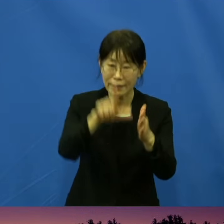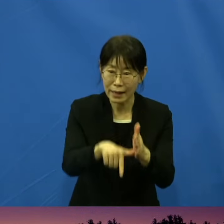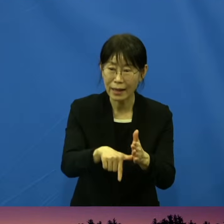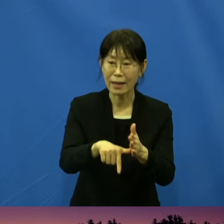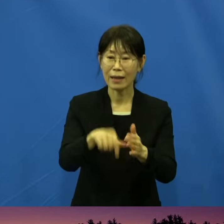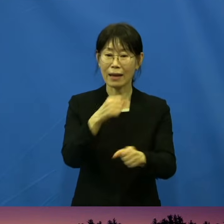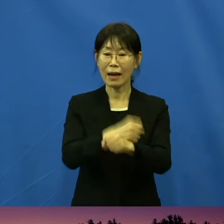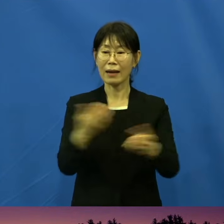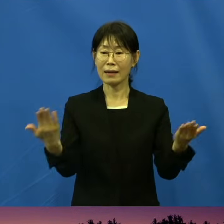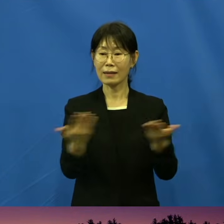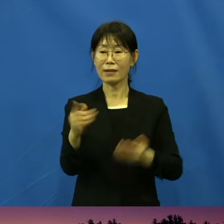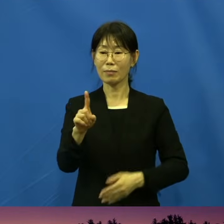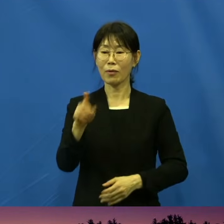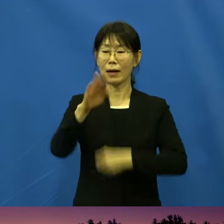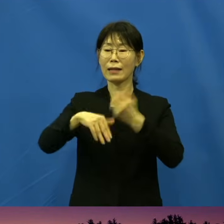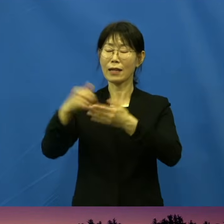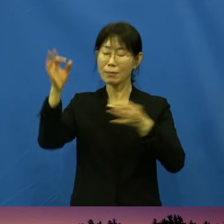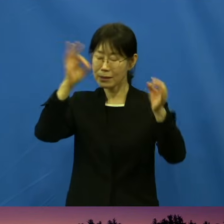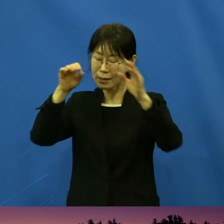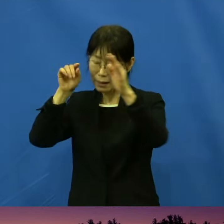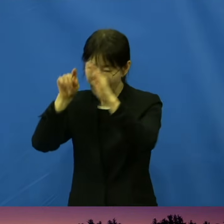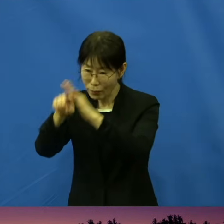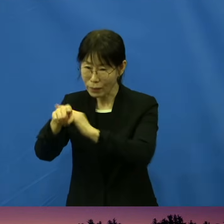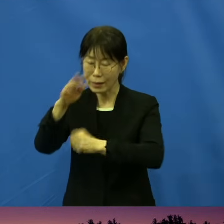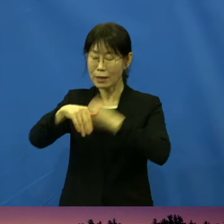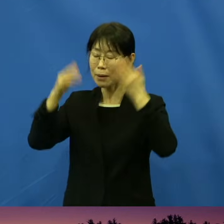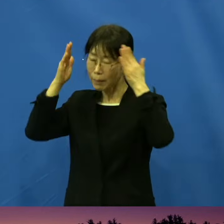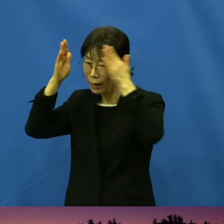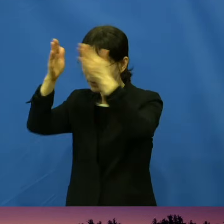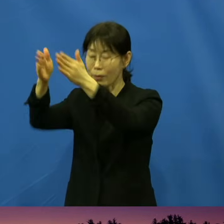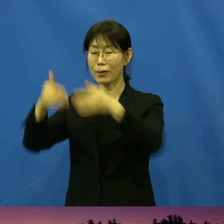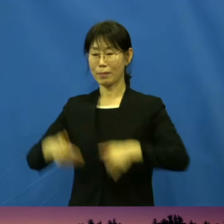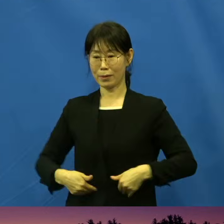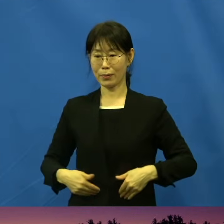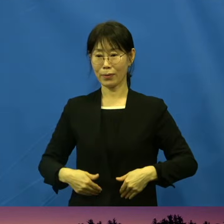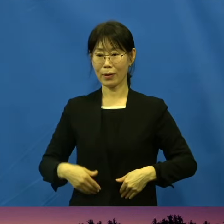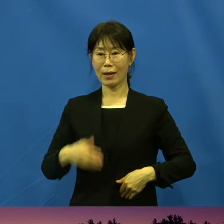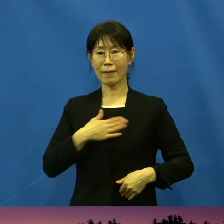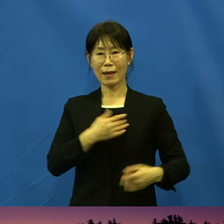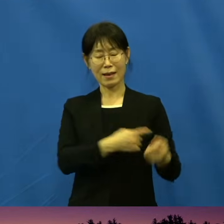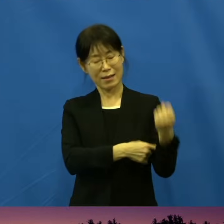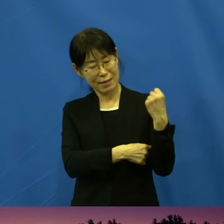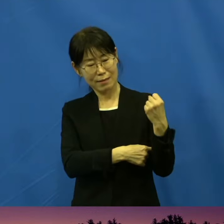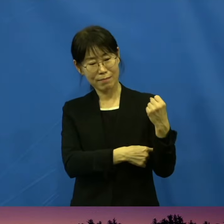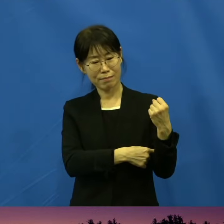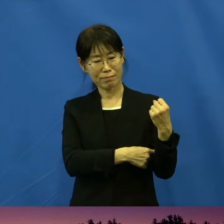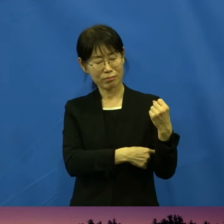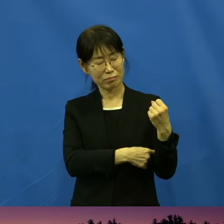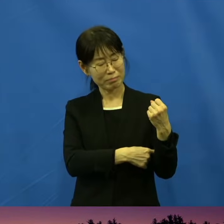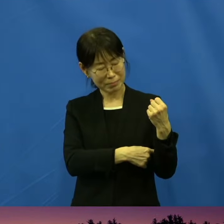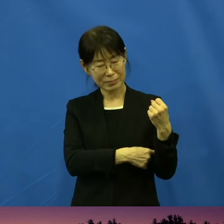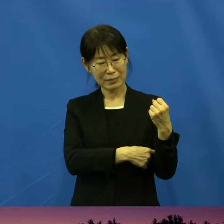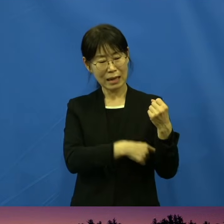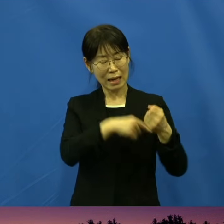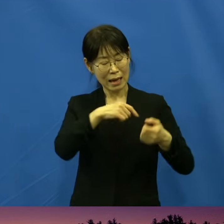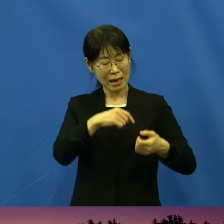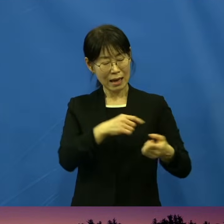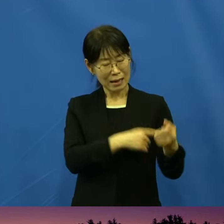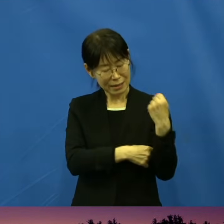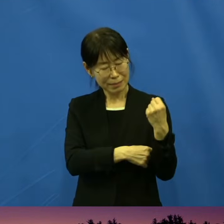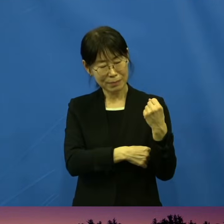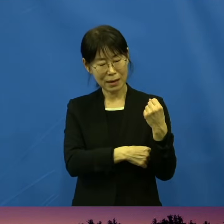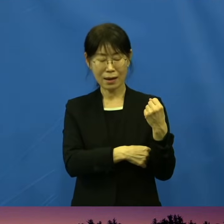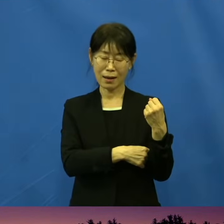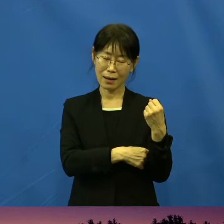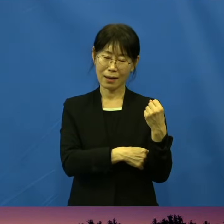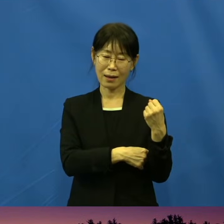해야 될 때요? 하나님을 찾을 때요. 내 힘이 빠졌을 때, 내 힘으로 하려고 했을 때, 그게 한계를 느꼈을 때 우리가 해야